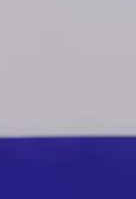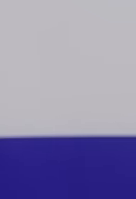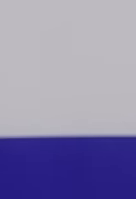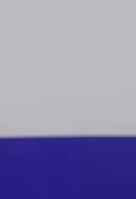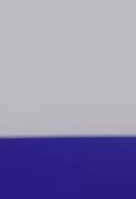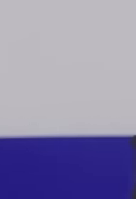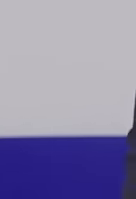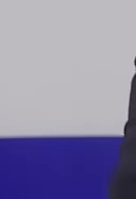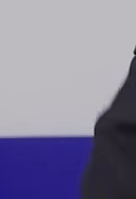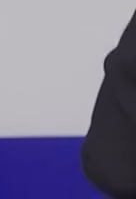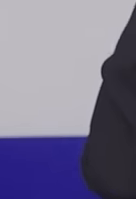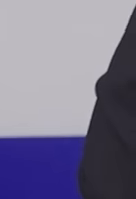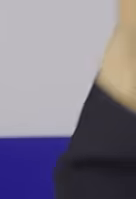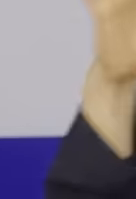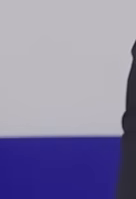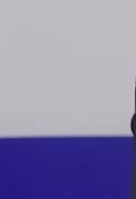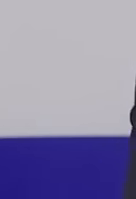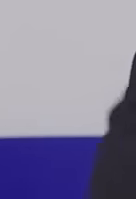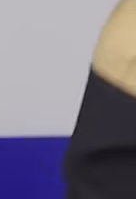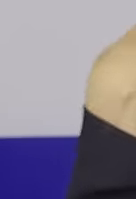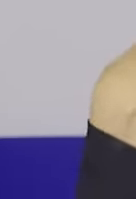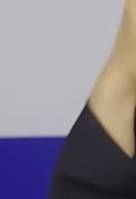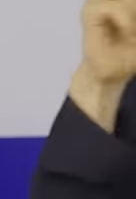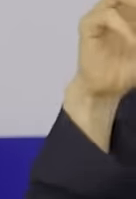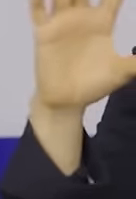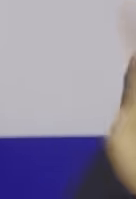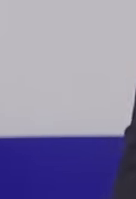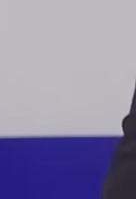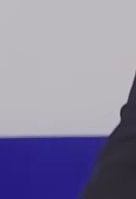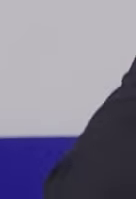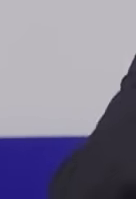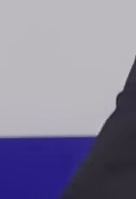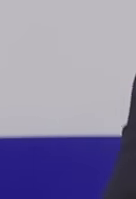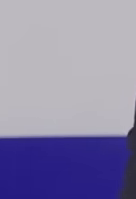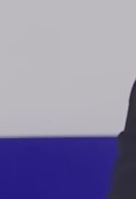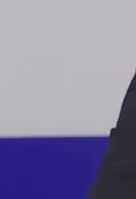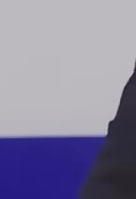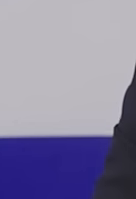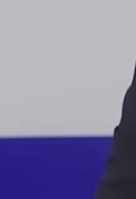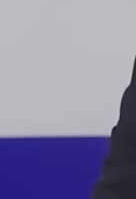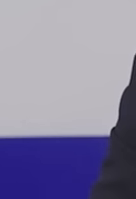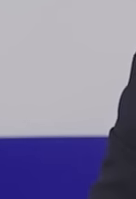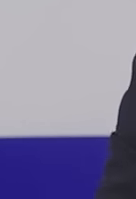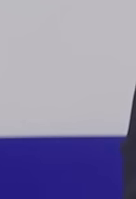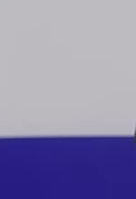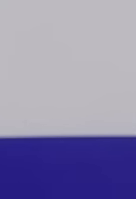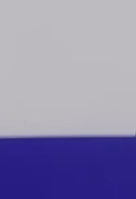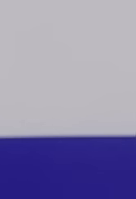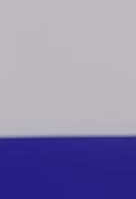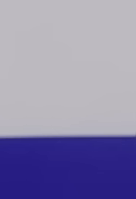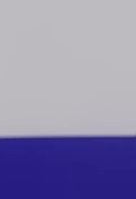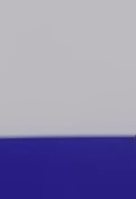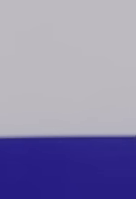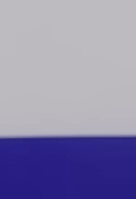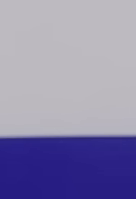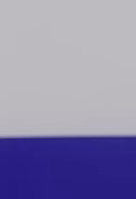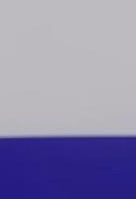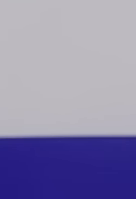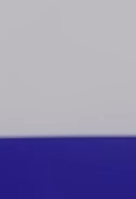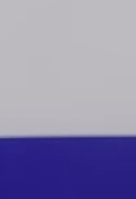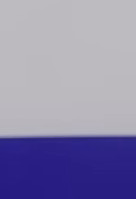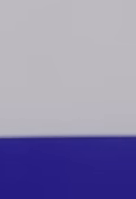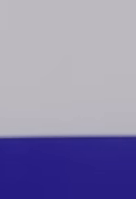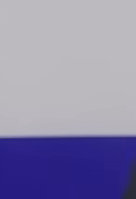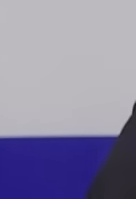대학과 기업, 정부가 서로 협력해야 합니다. 코로나 백신 개발로 유명한 모더나